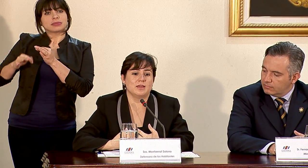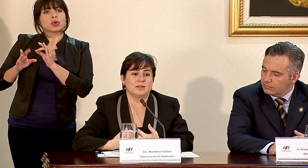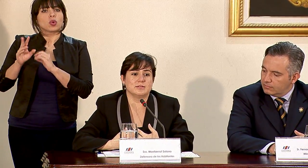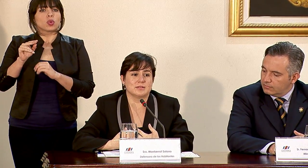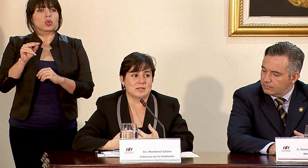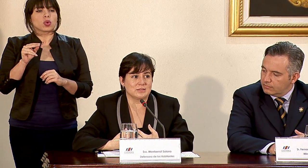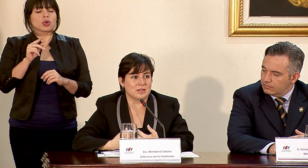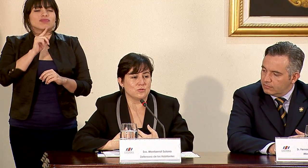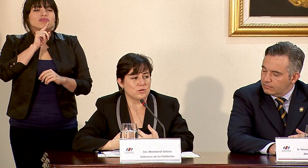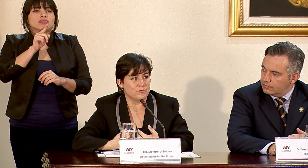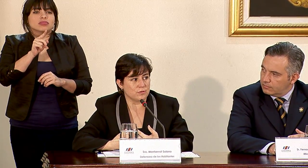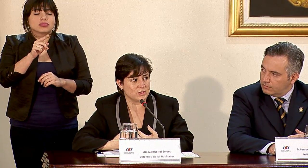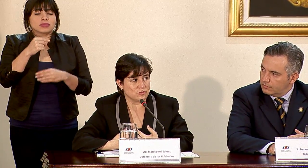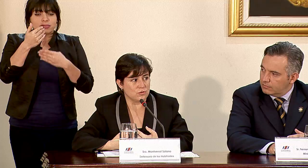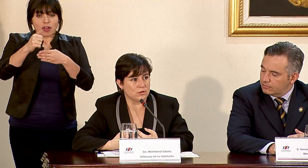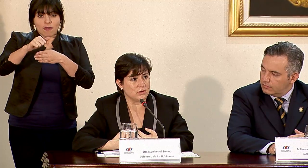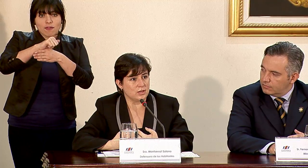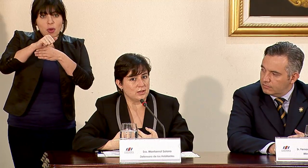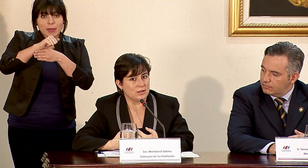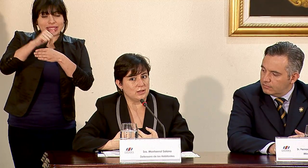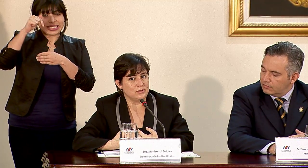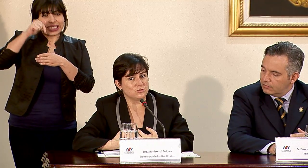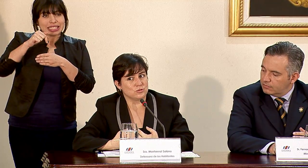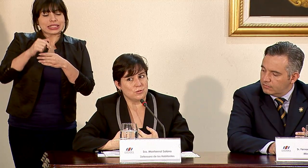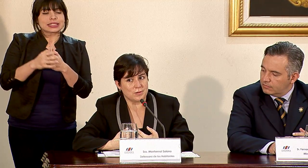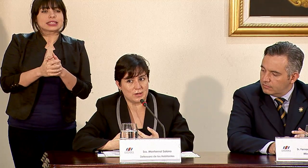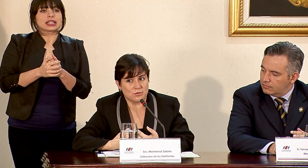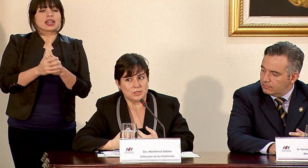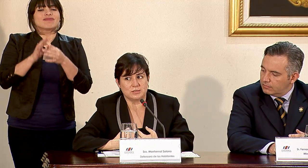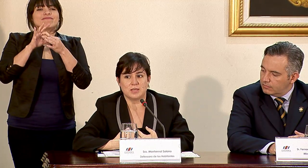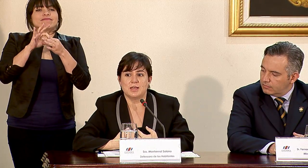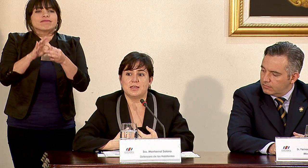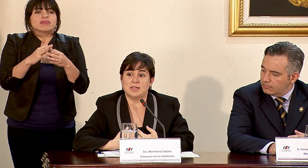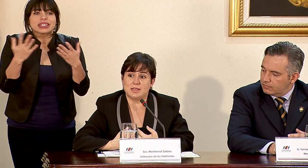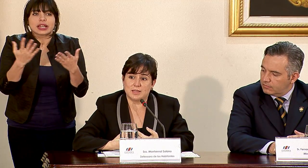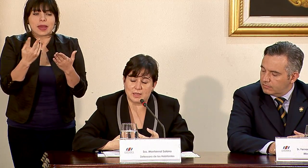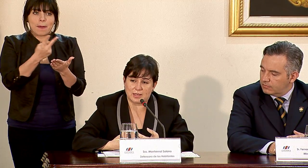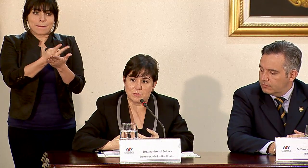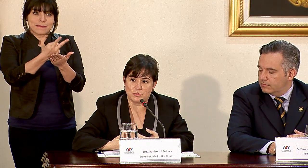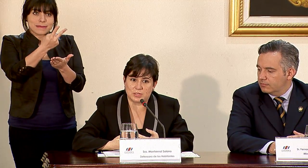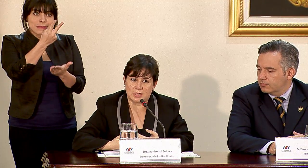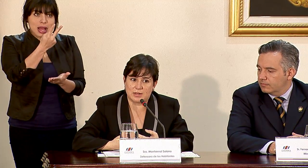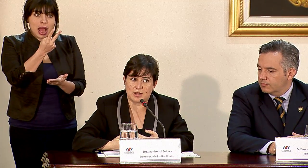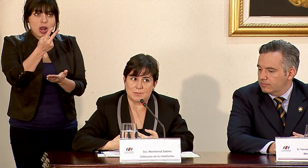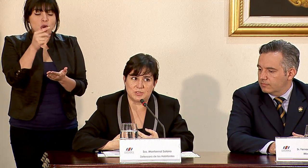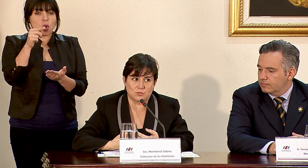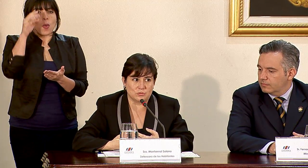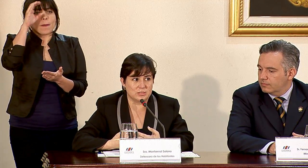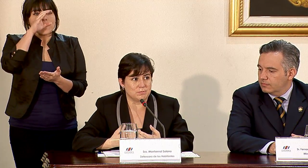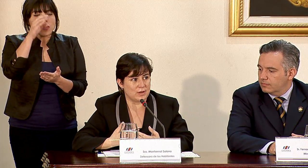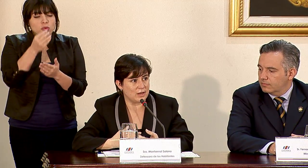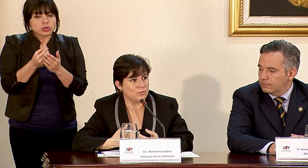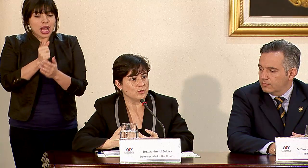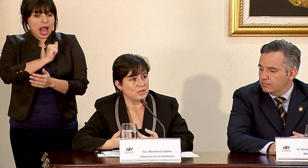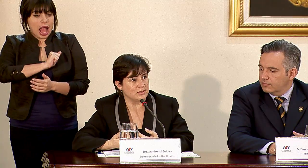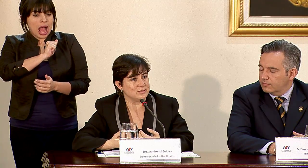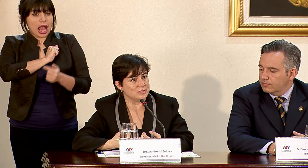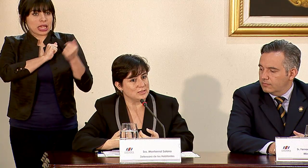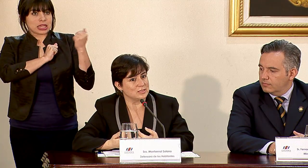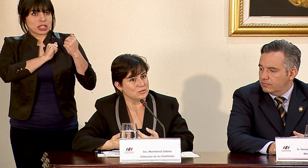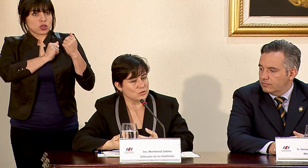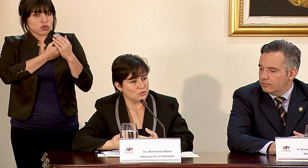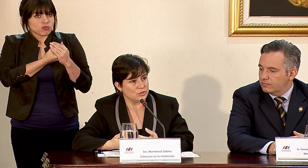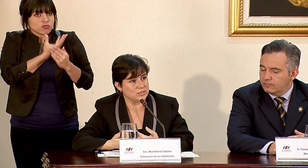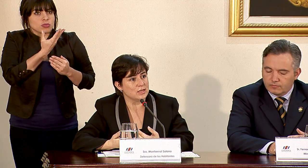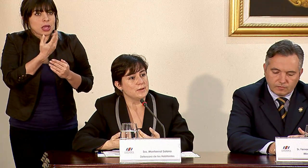se trata de una formación sobre valores y que busca generar aptitudes para abordar